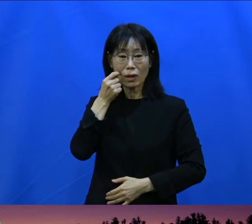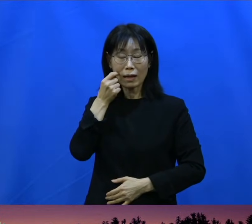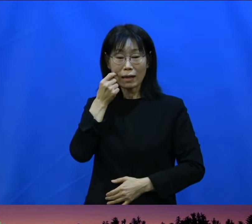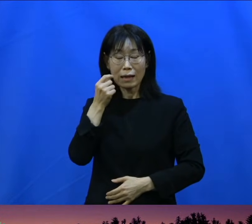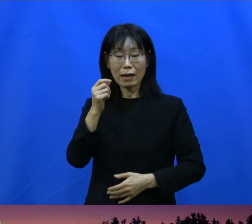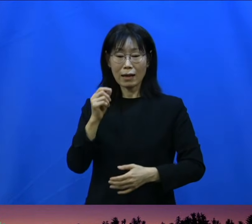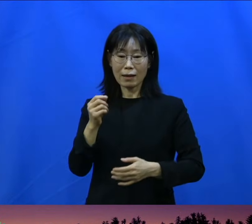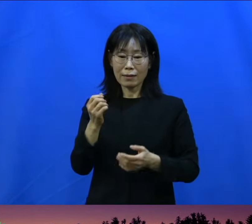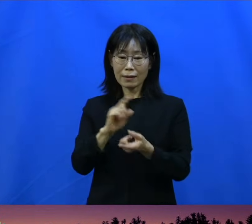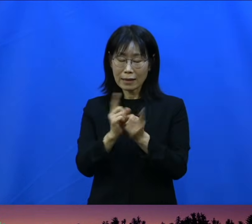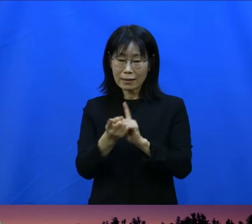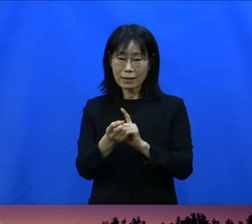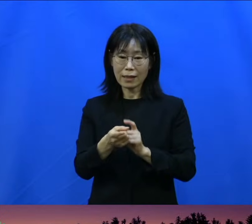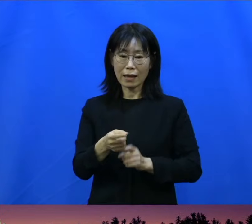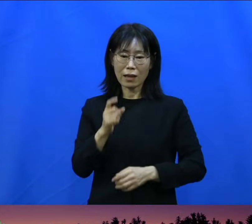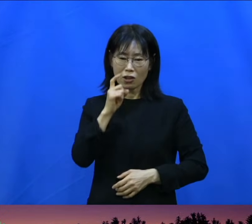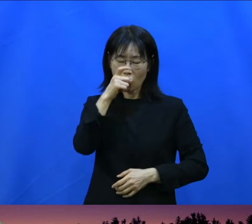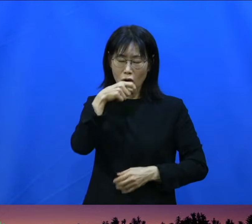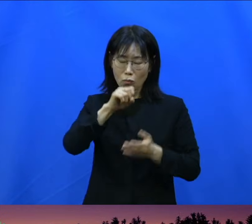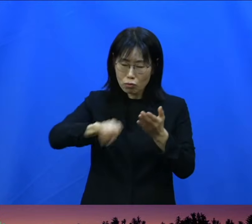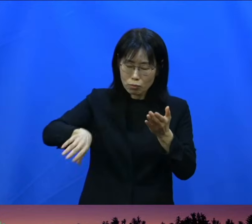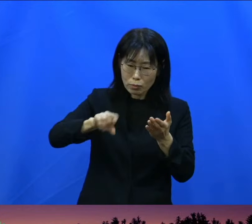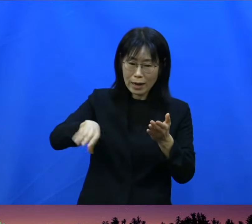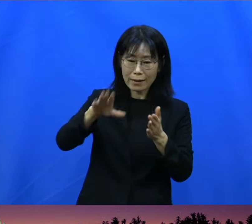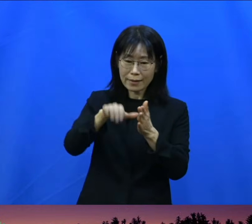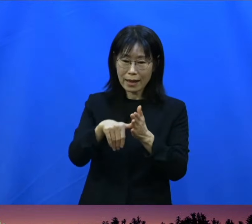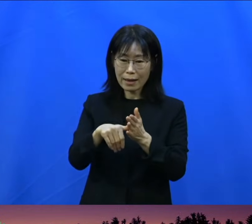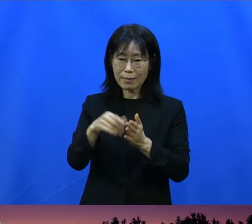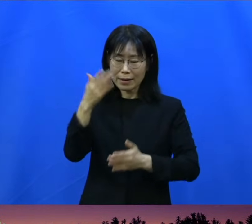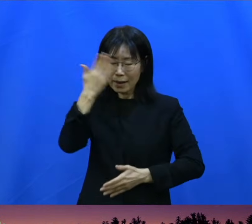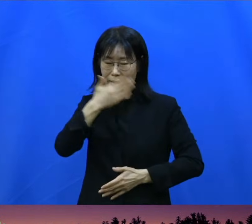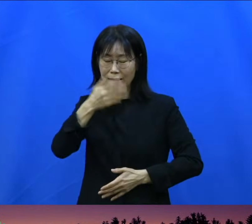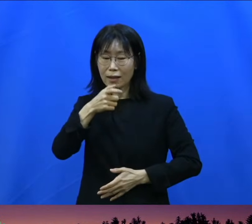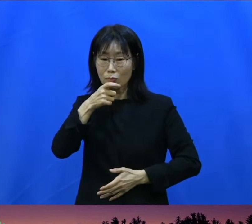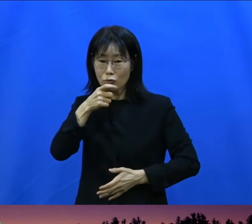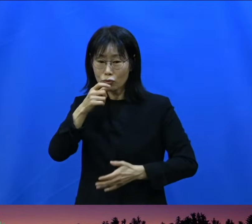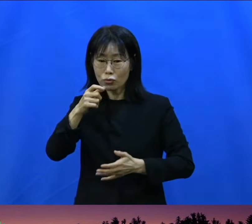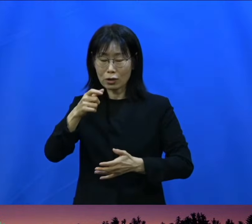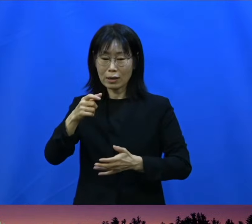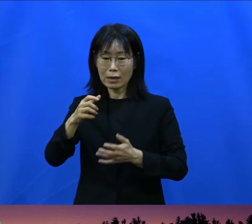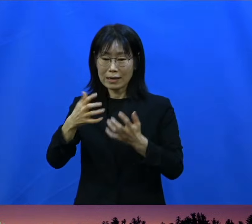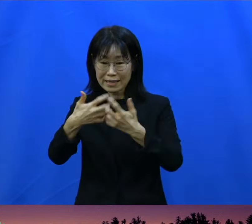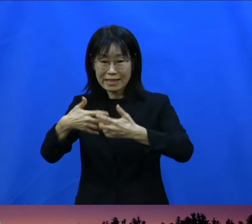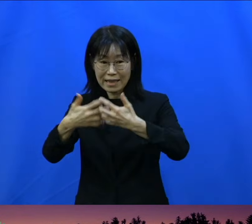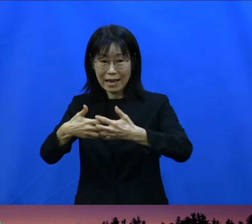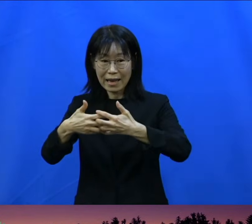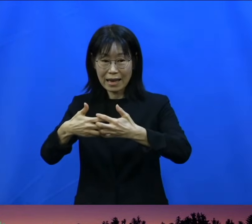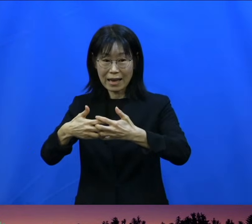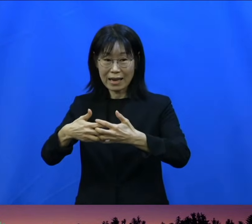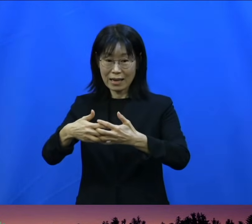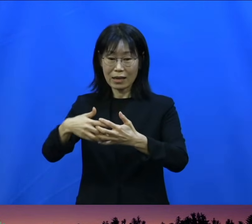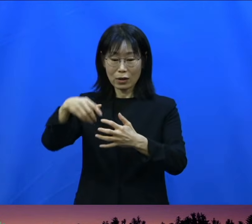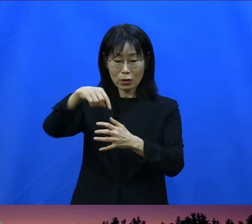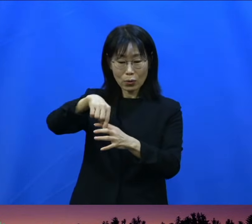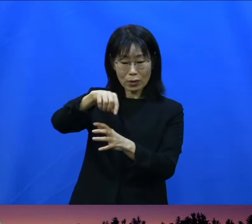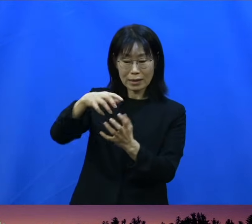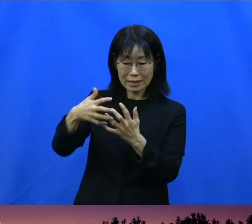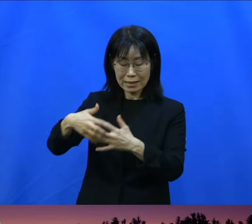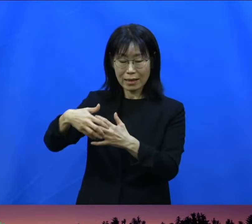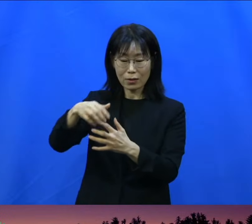그러니까 여러분, 우리 안에 이 필터링이 안 되면, 우리의 마음이 고쳐지지 않으면 그 말로 다 공동체를 더럽힐 거